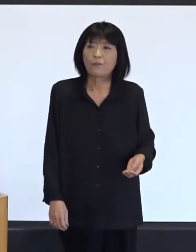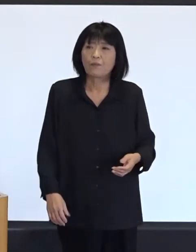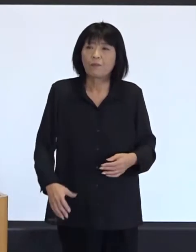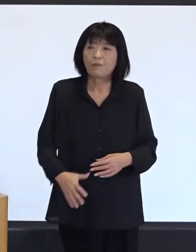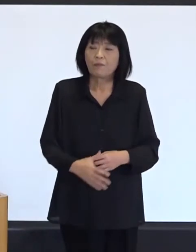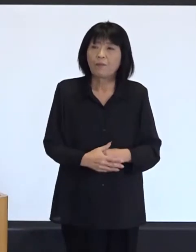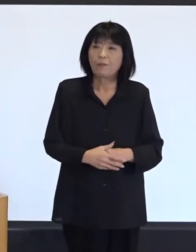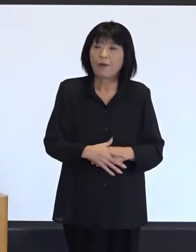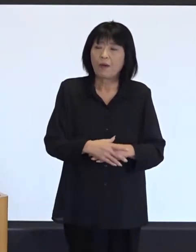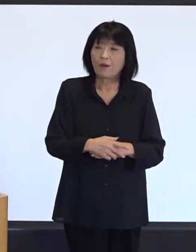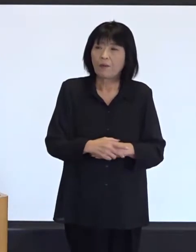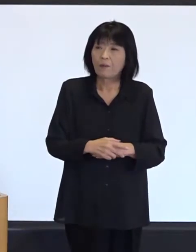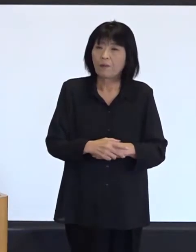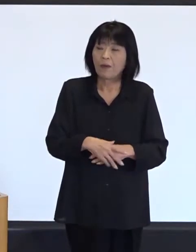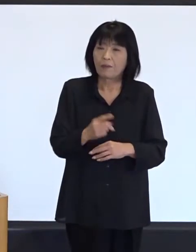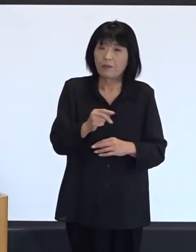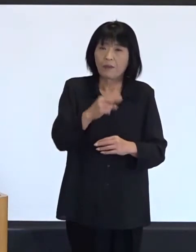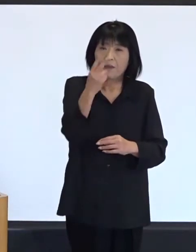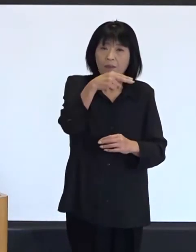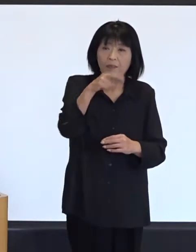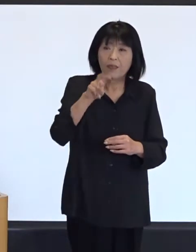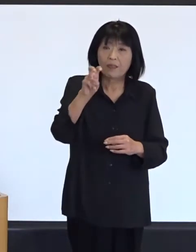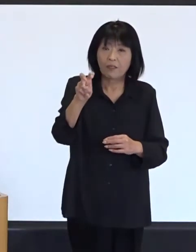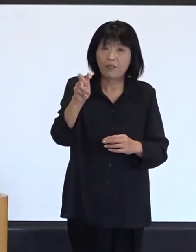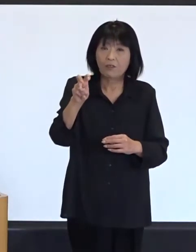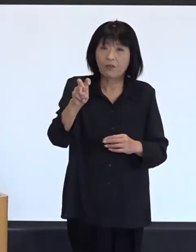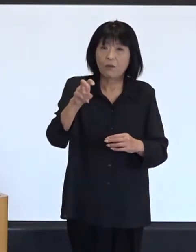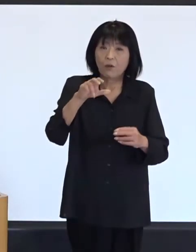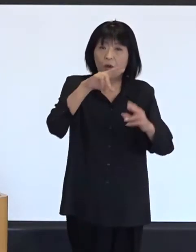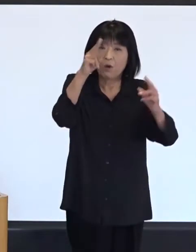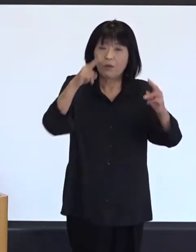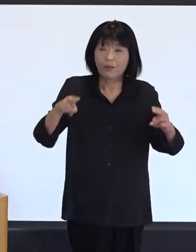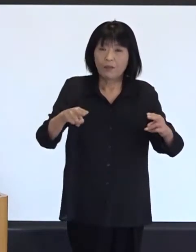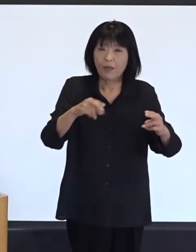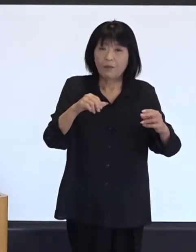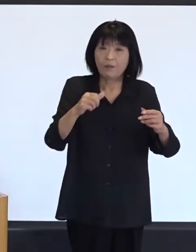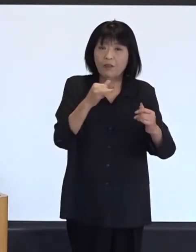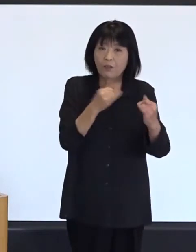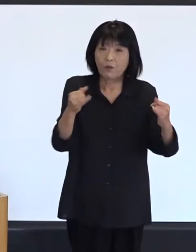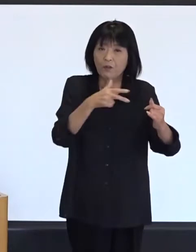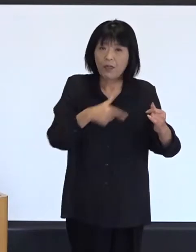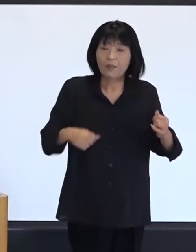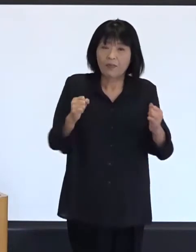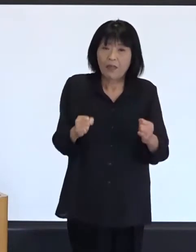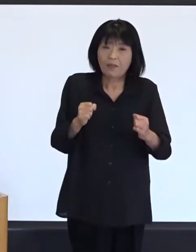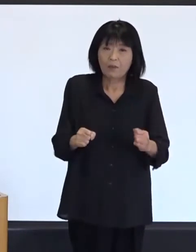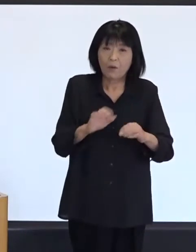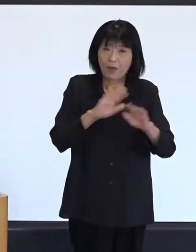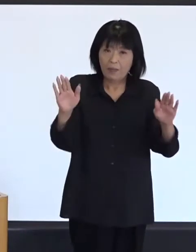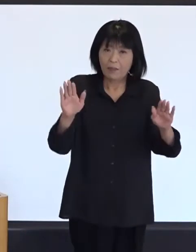はじめに2020富士山女子駅伝の開催について発表いたします。